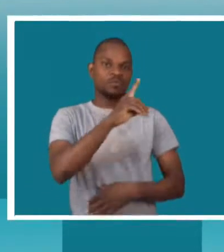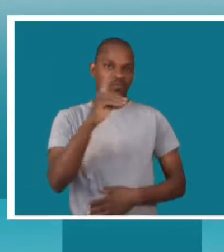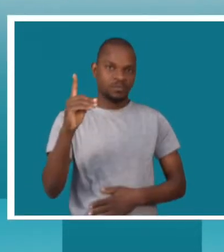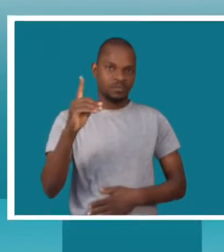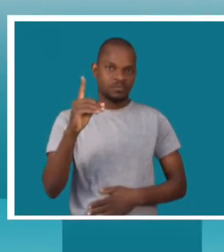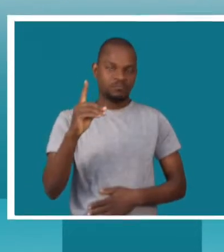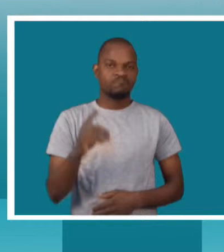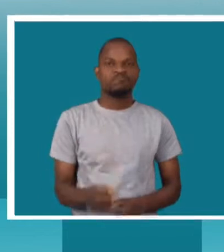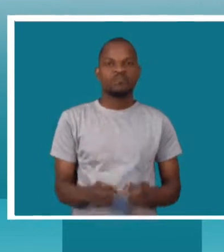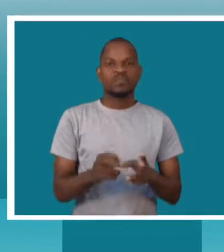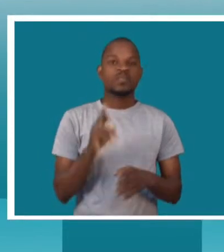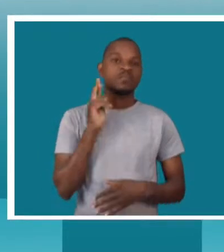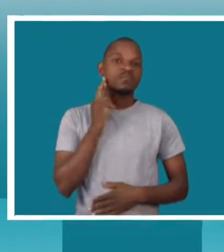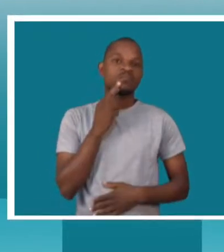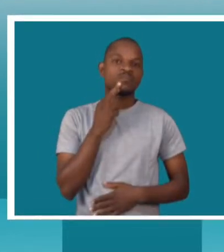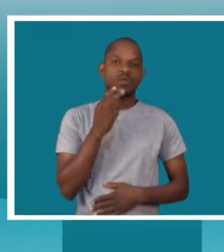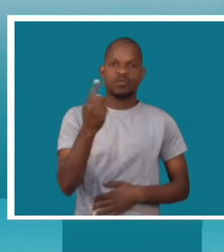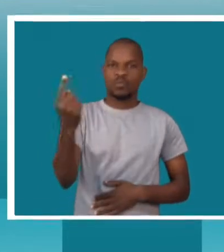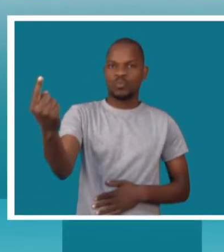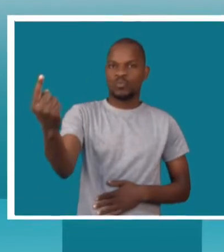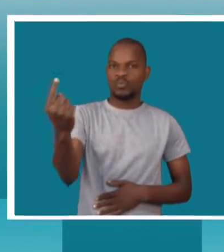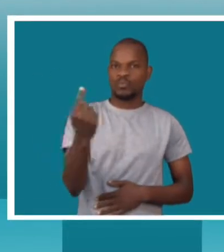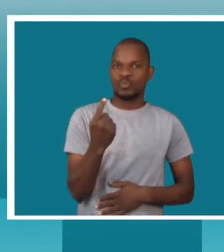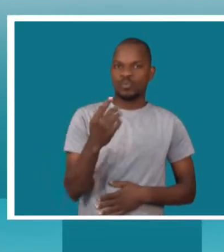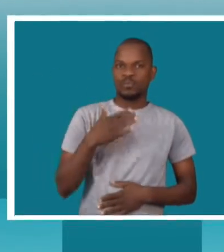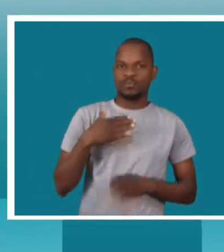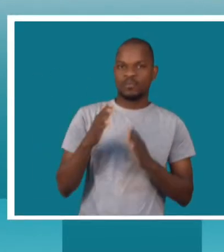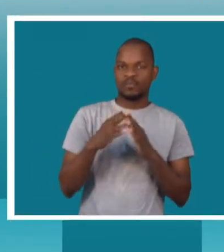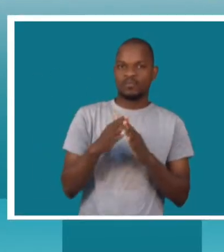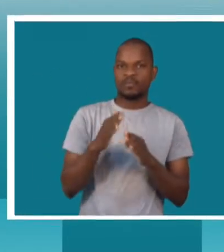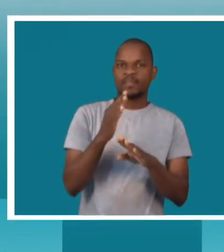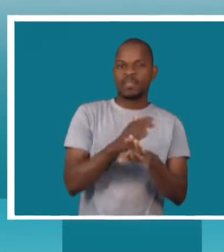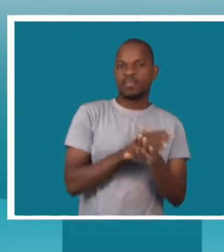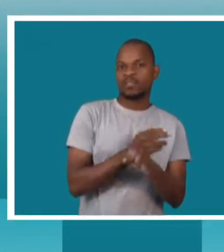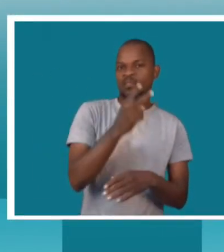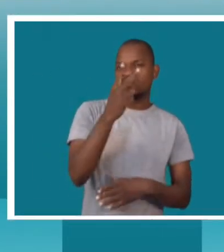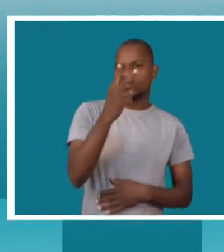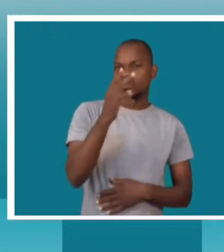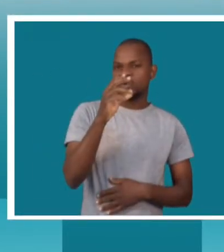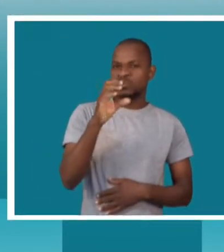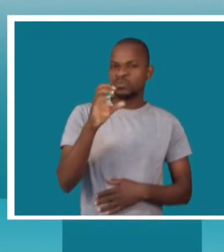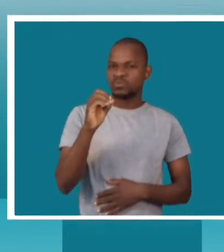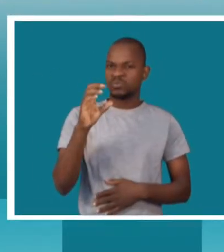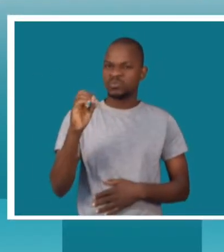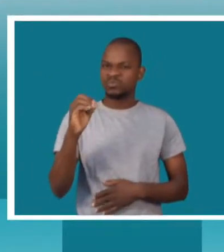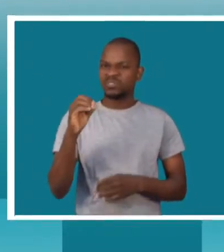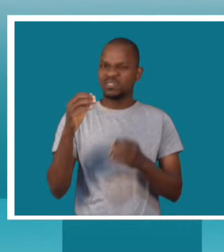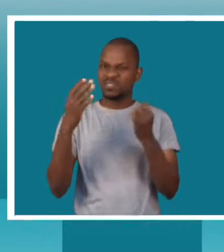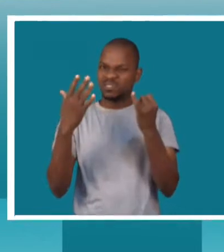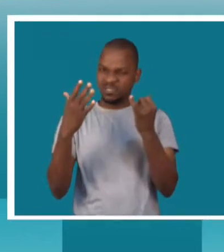O Finias apareceu na minha casa em 2006, por aí.